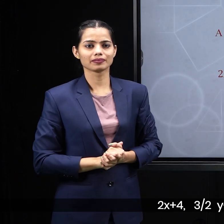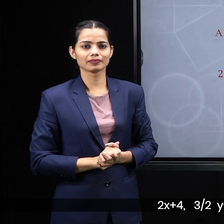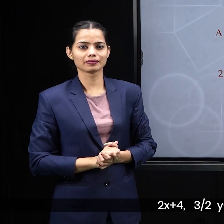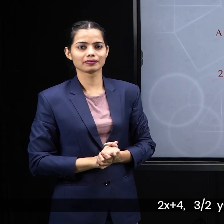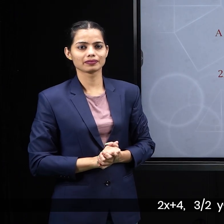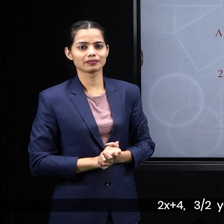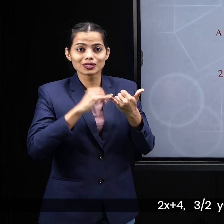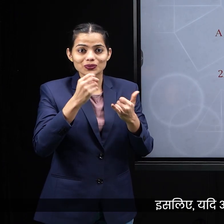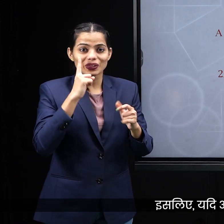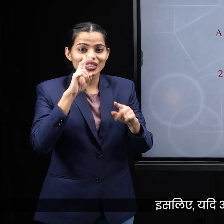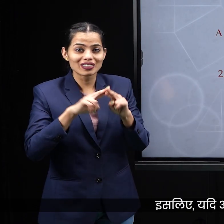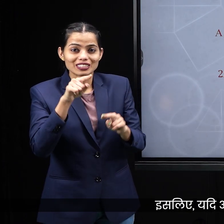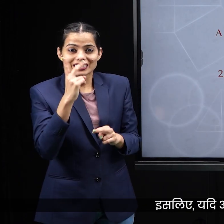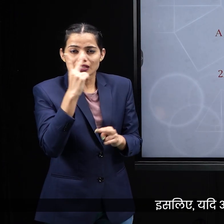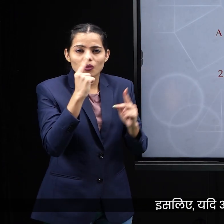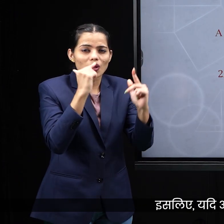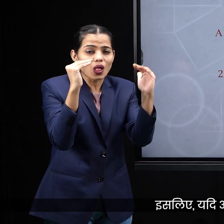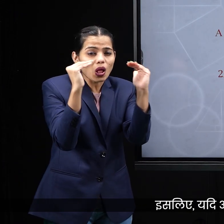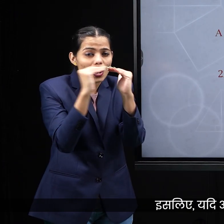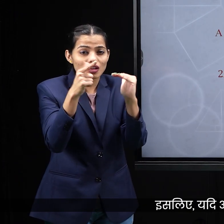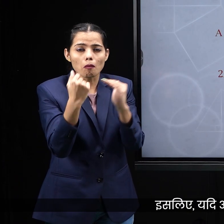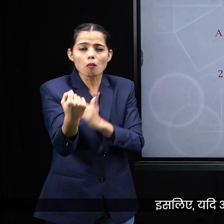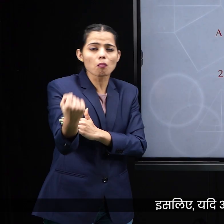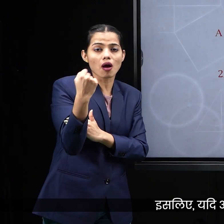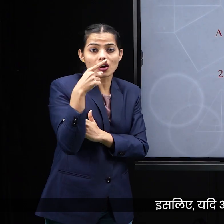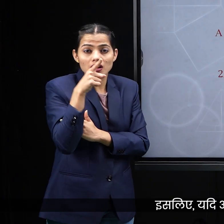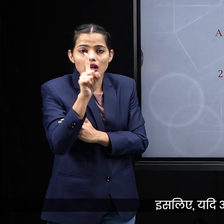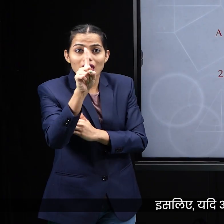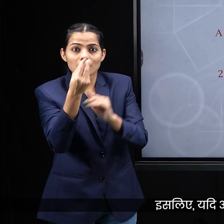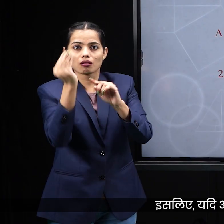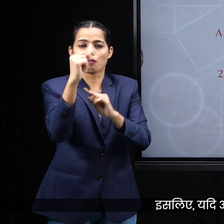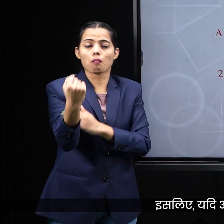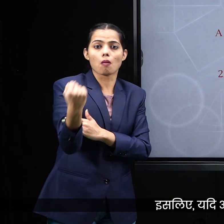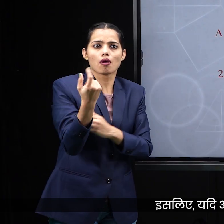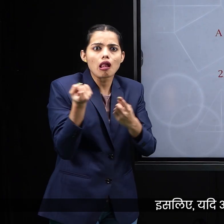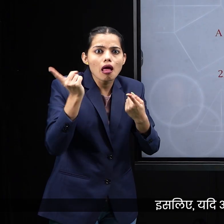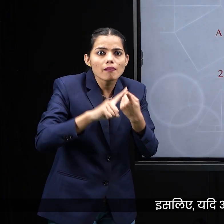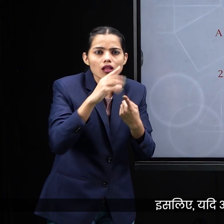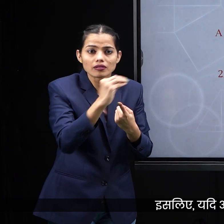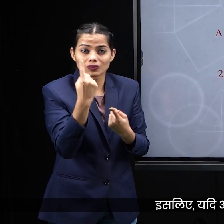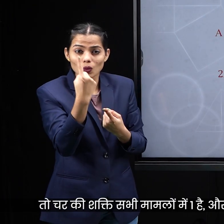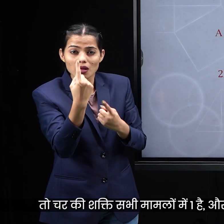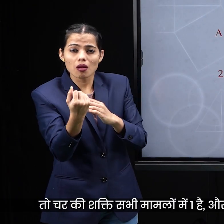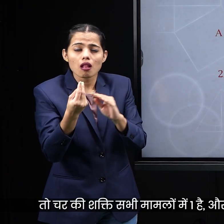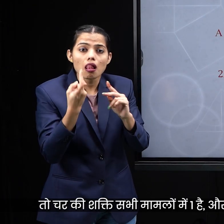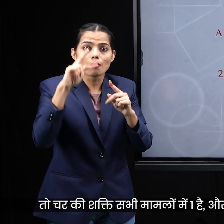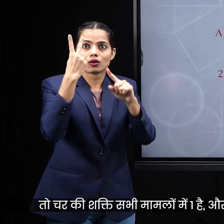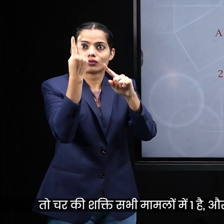हैं। इसलिए यदि आप समीकरणों का निरीक्षण करते हैं तो चर की